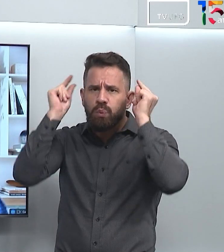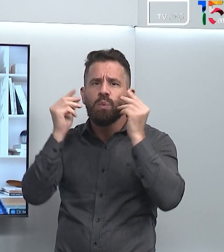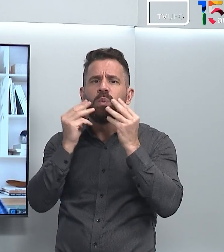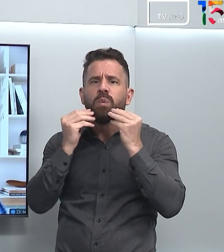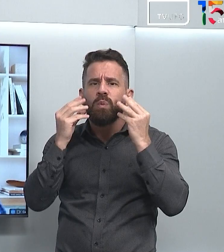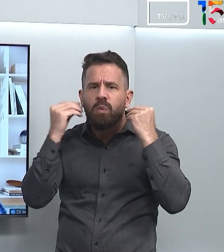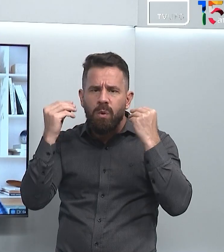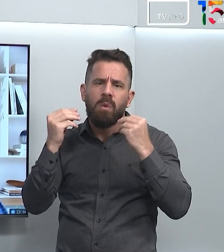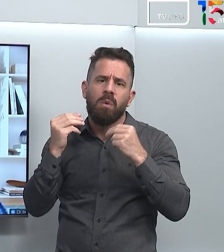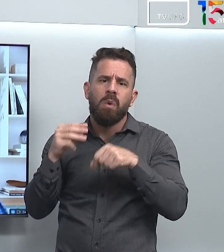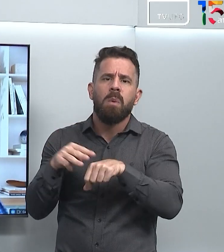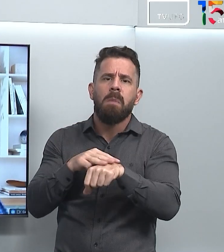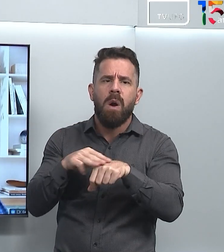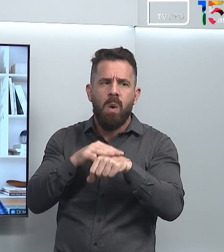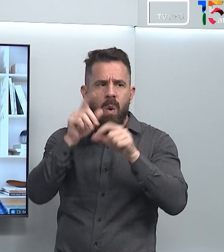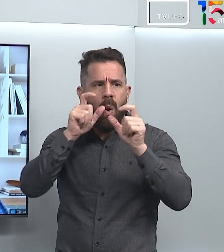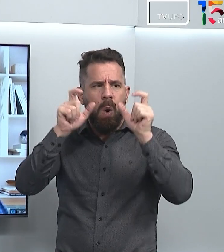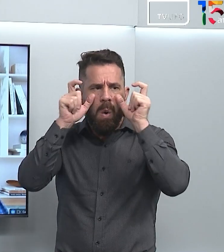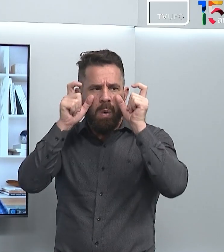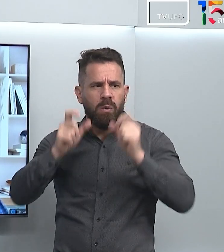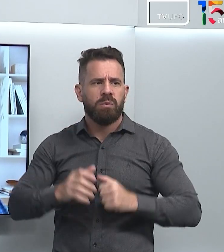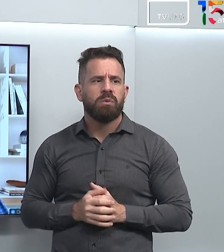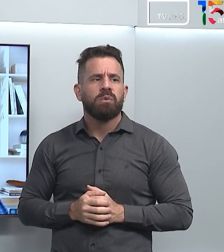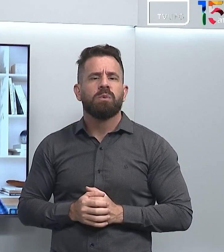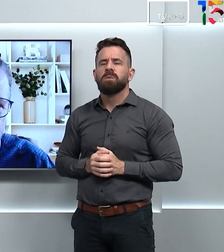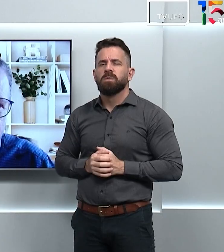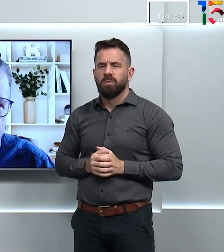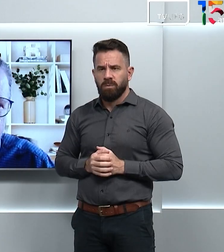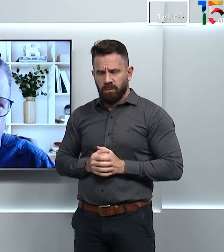óculos. Bom, para a gente começar, professor,